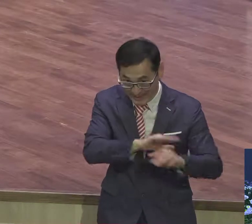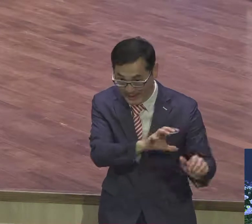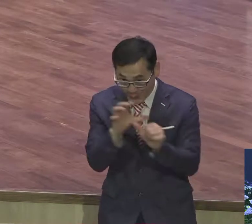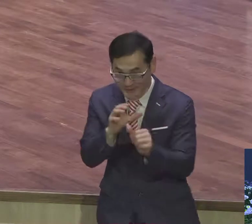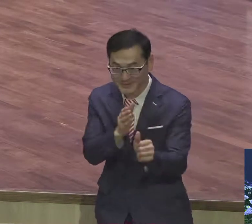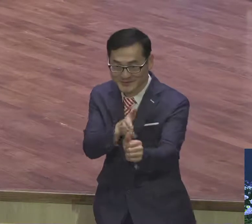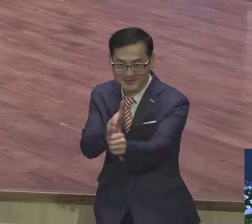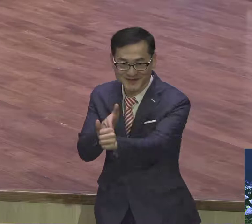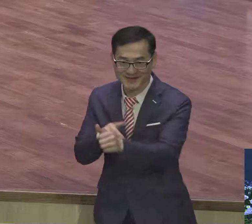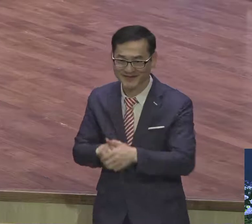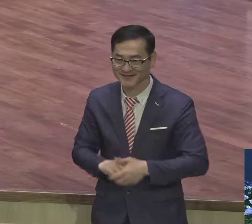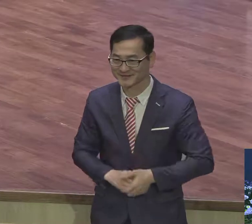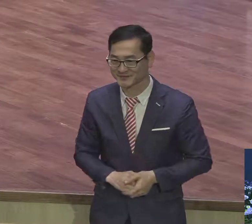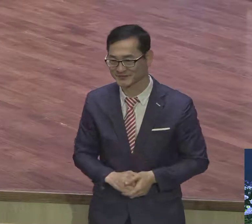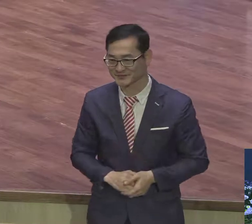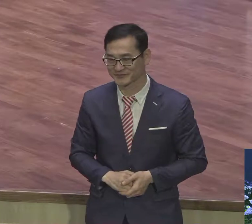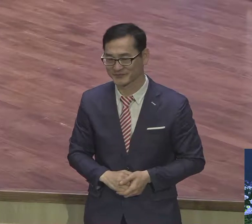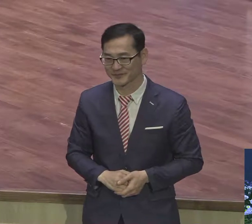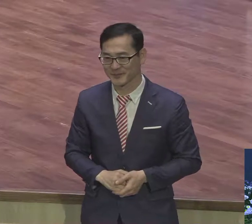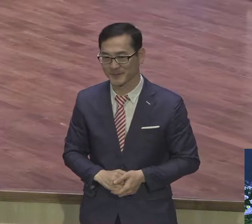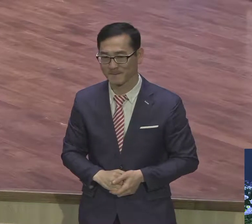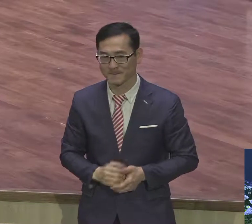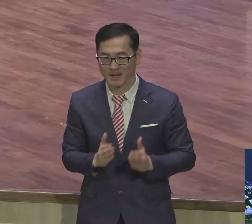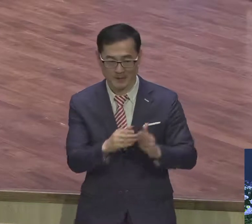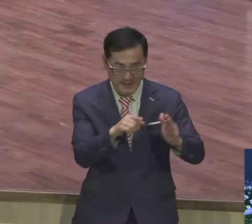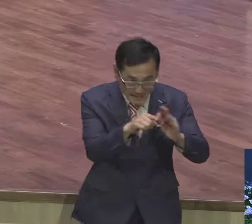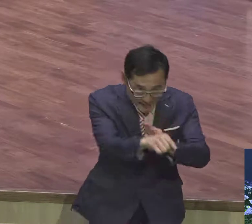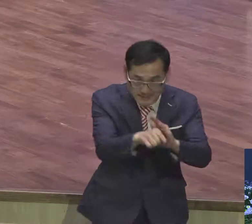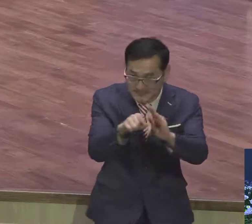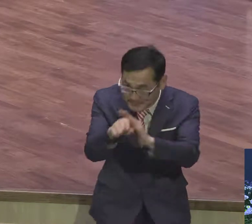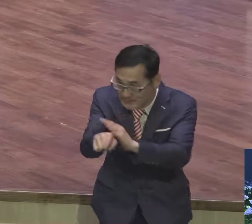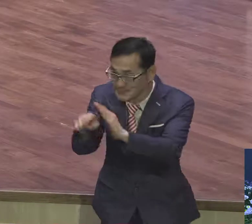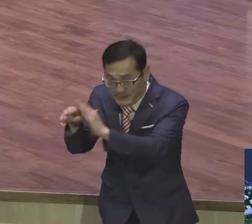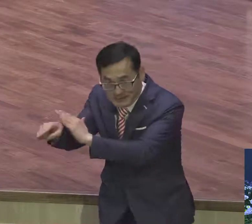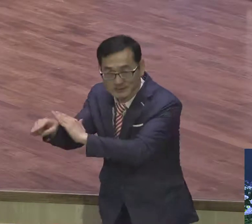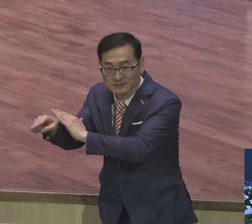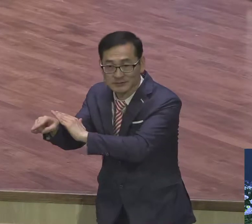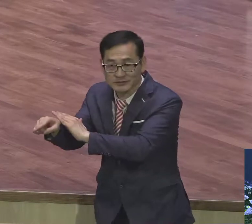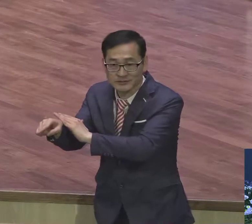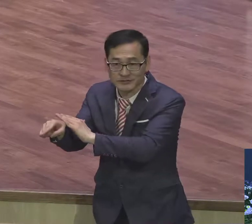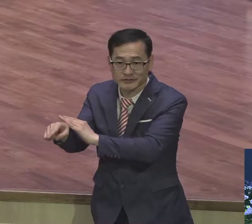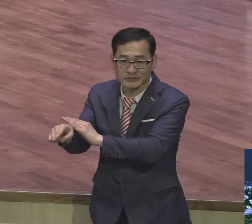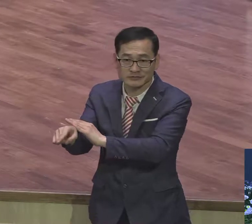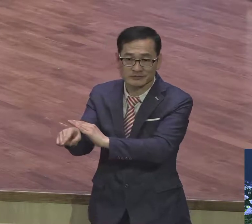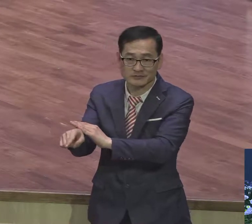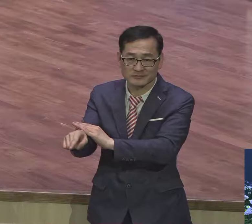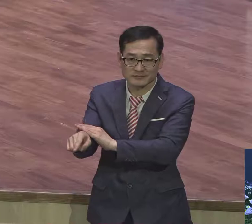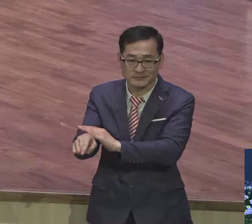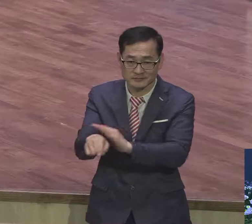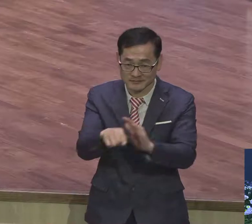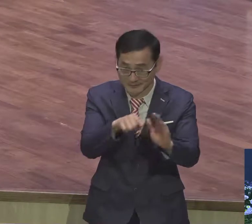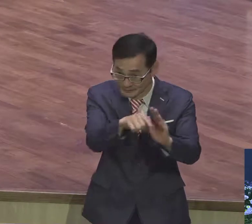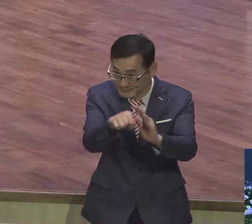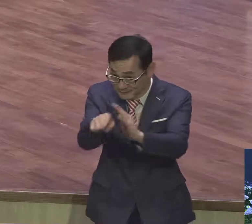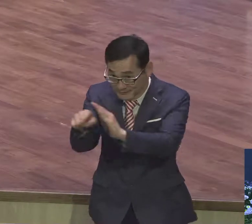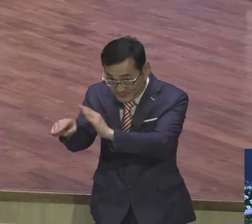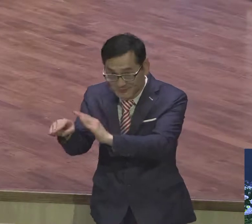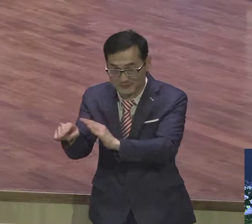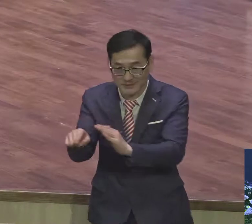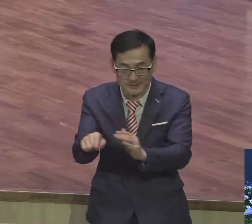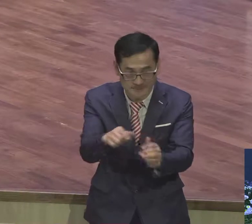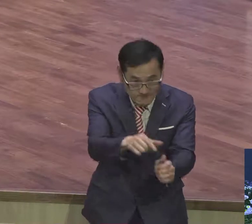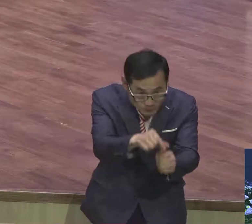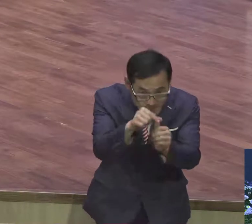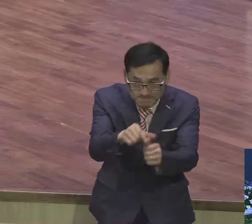그래서 여러분이 가는 곳마다 정말로 정말로 많은 사람들을 살려내는